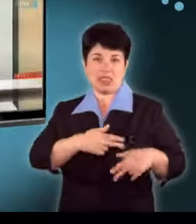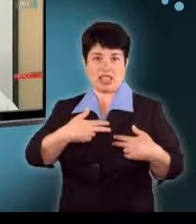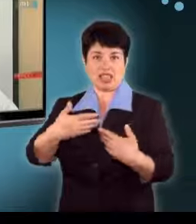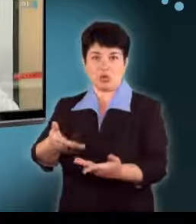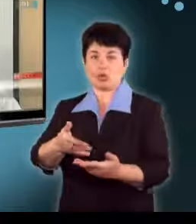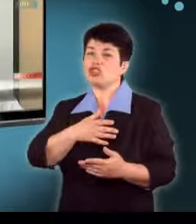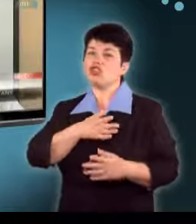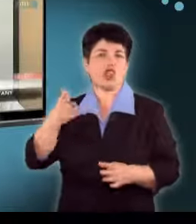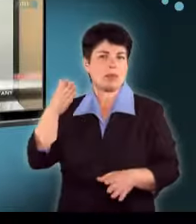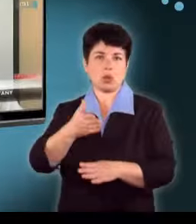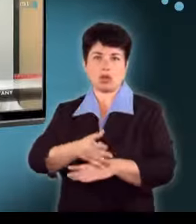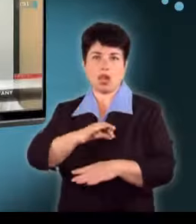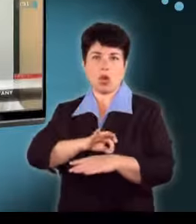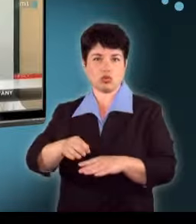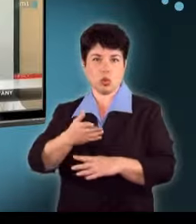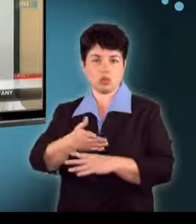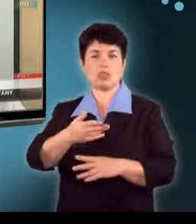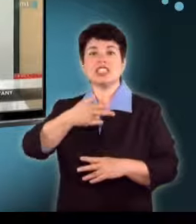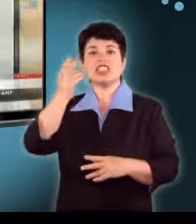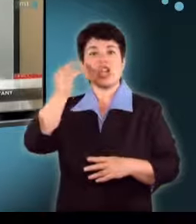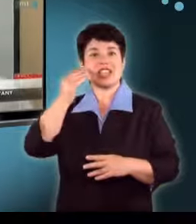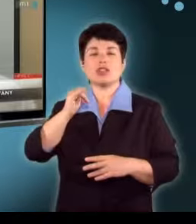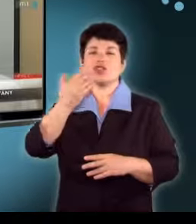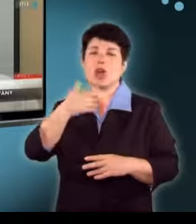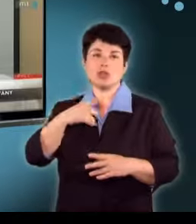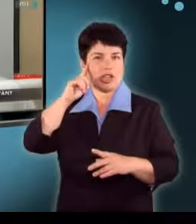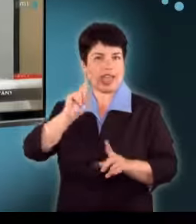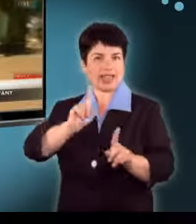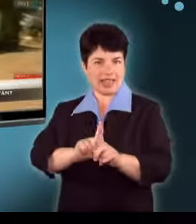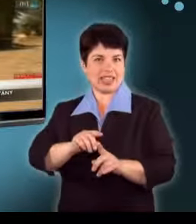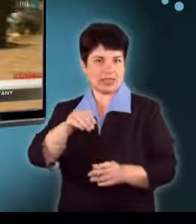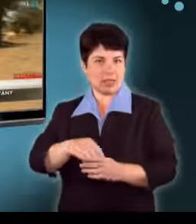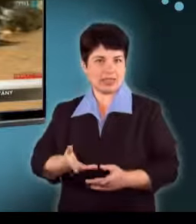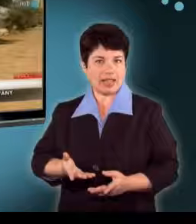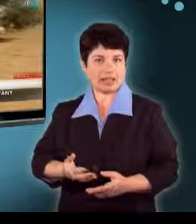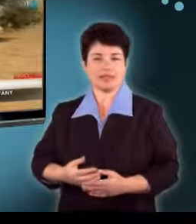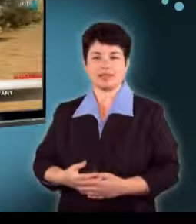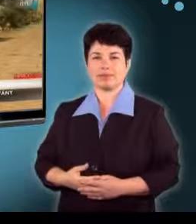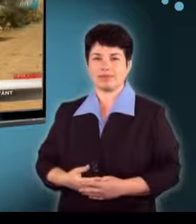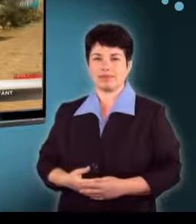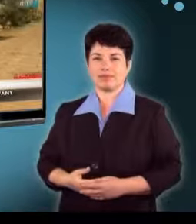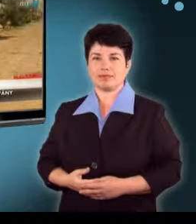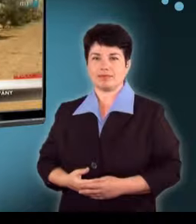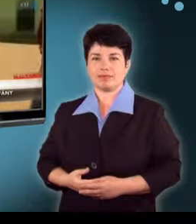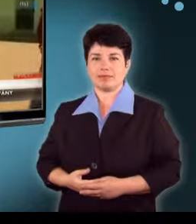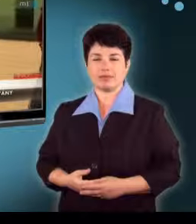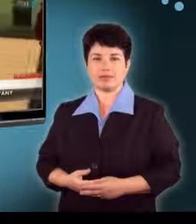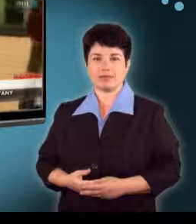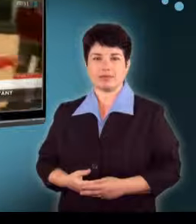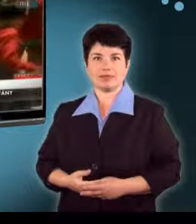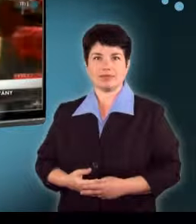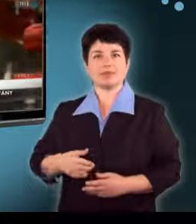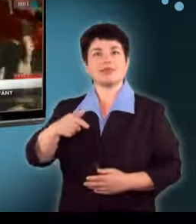és a hatóságok is egyetértenek, mondta a farm szóvivője. Ez az 5 éves kisfiú volt az első,